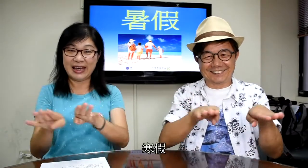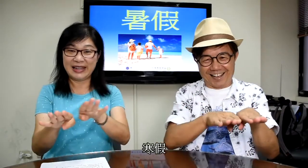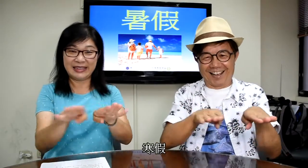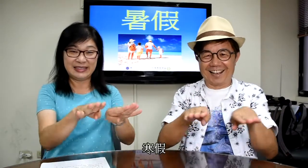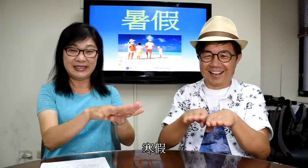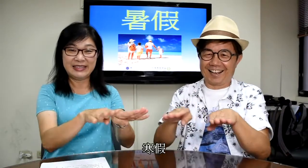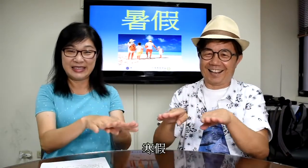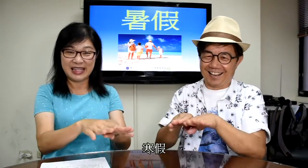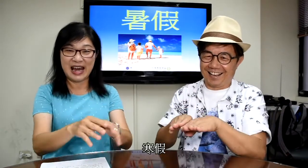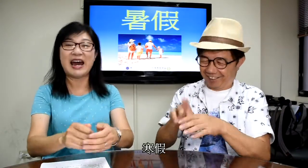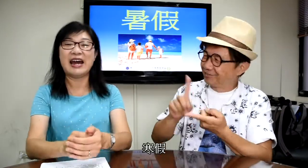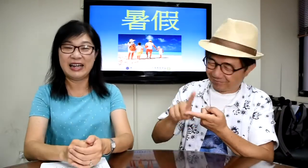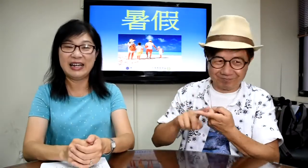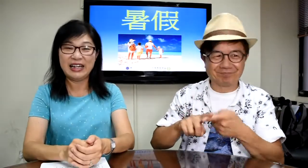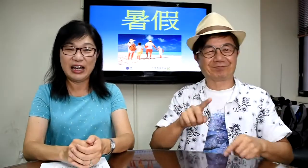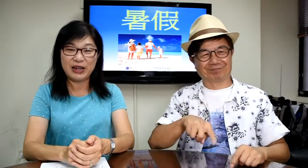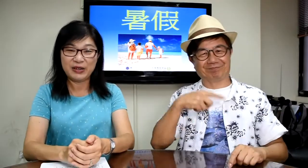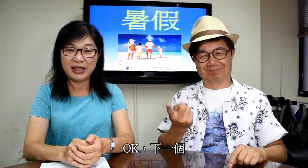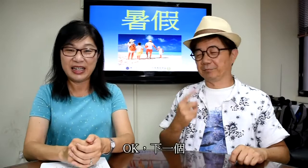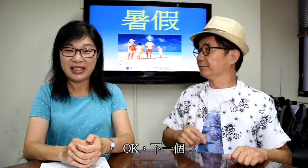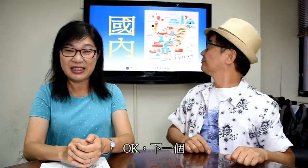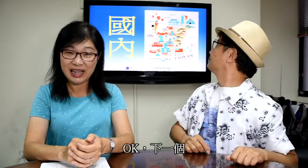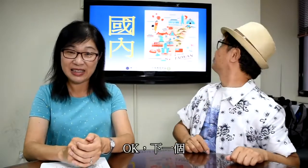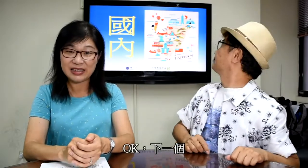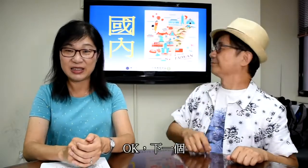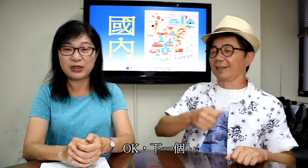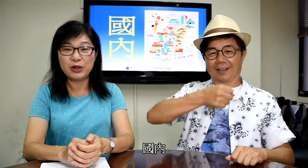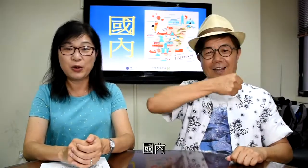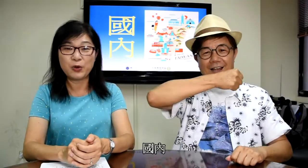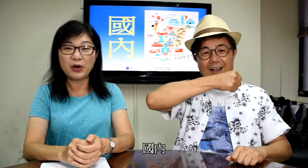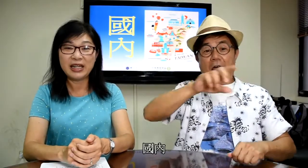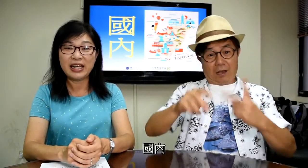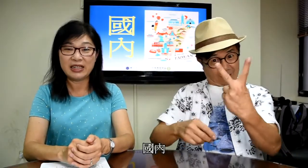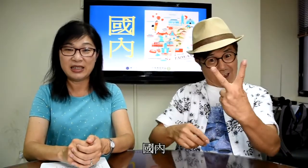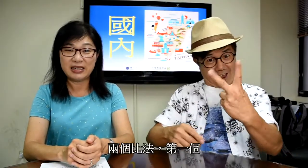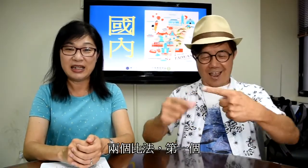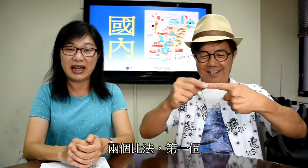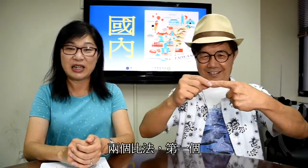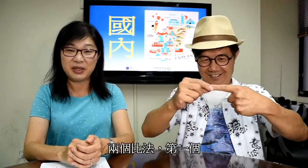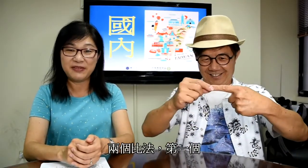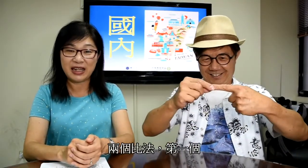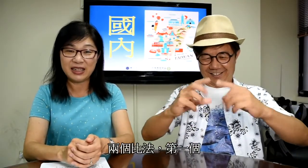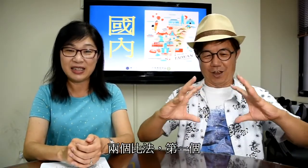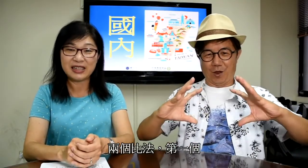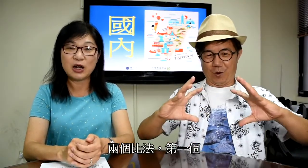寒假。OK， 下一个，国内，两个笔法，第一个